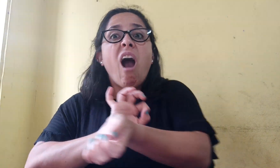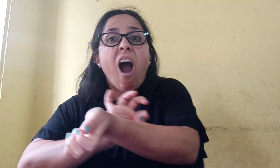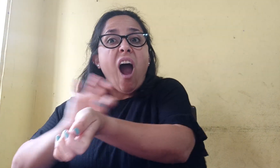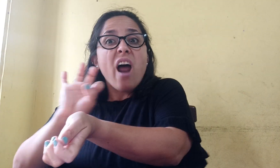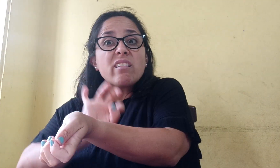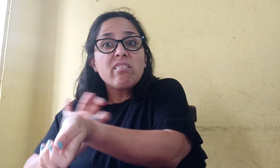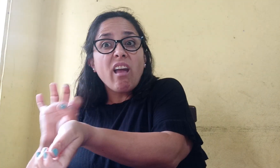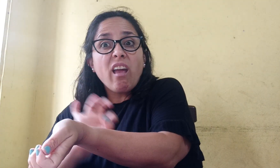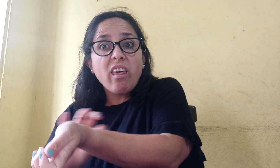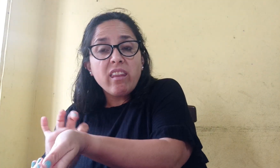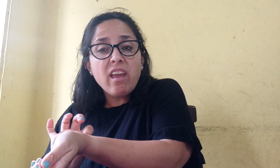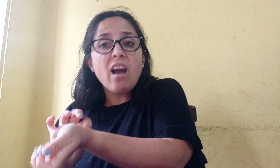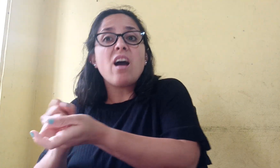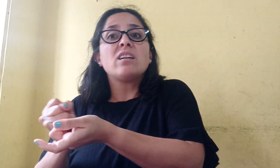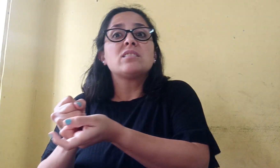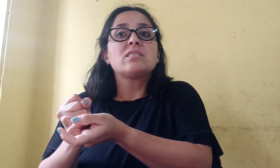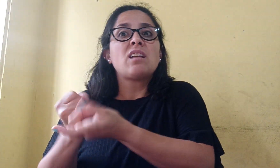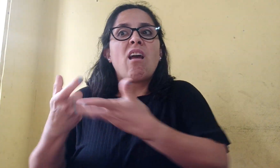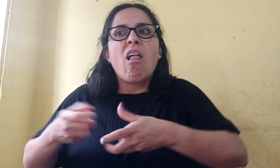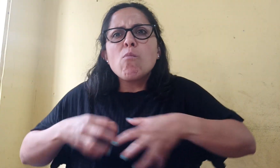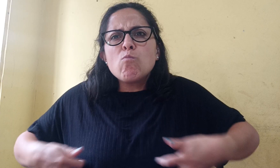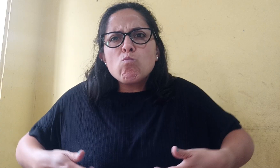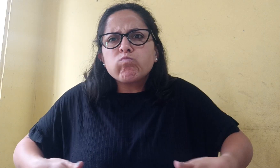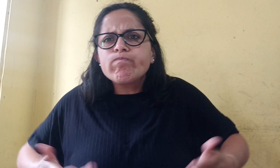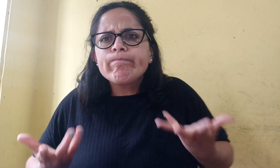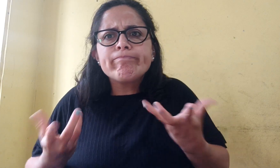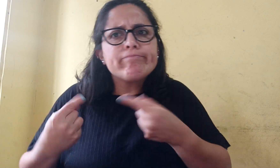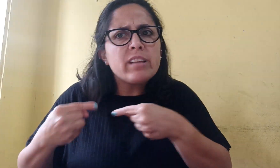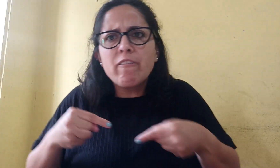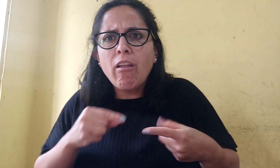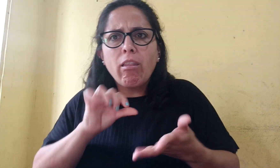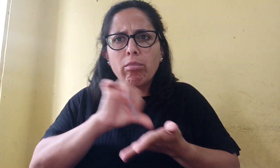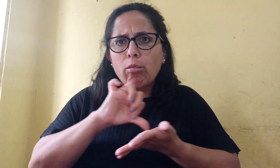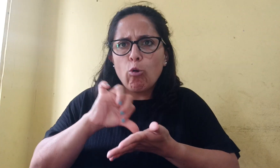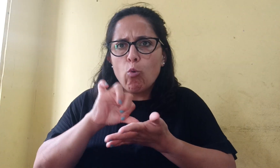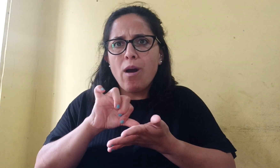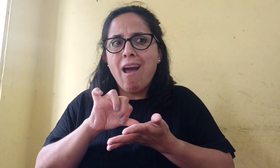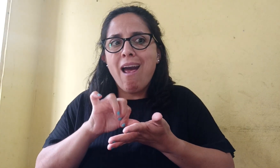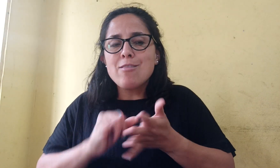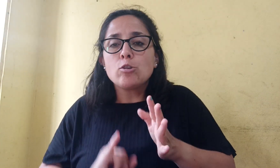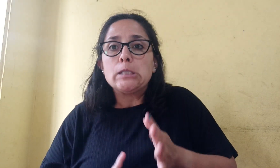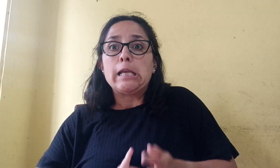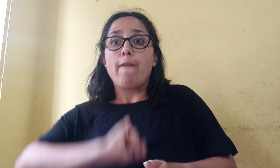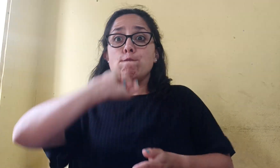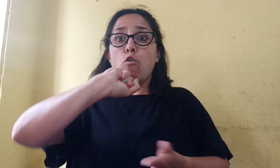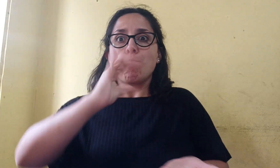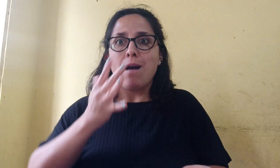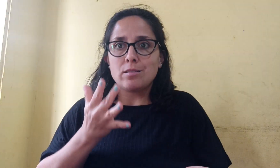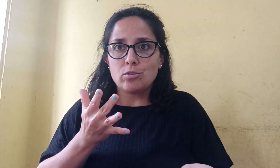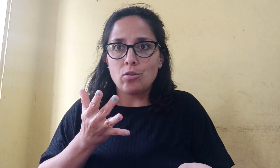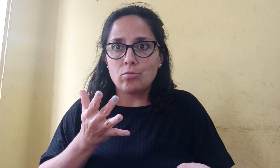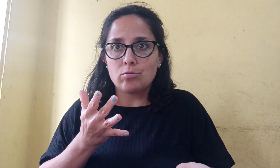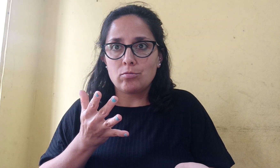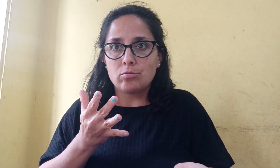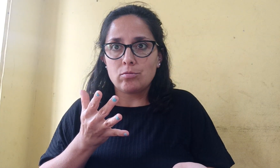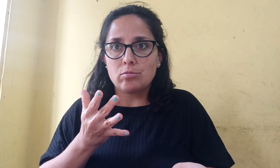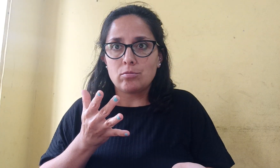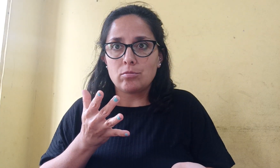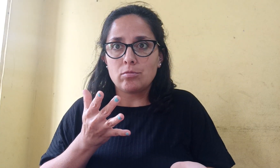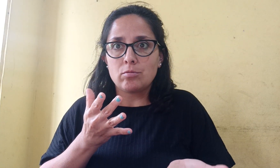arterias, en distintas vísceras, ¿sí? Entonces van a llevar información, esos receptores, por una vía